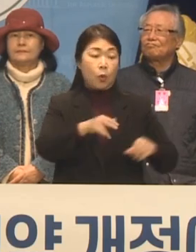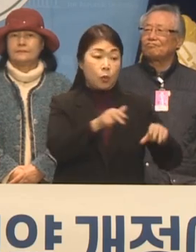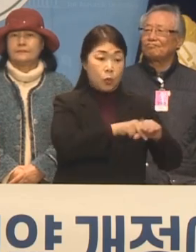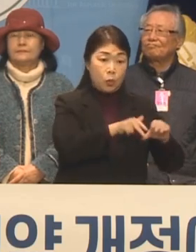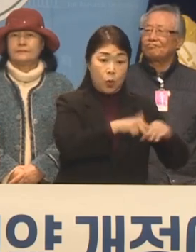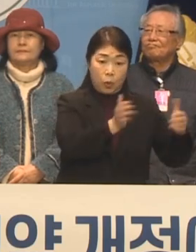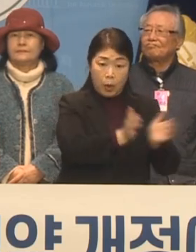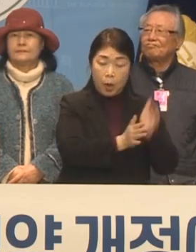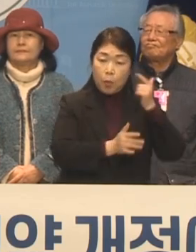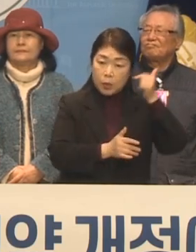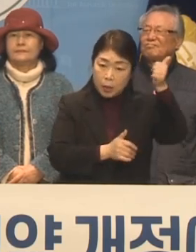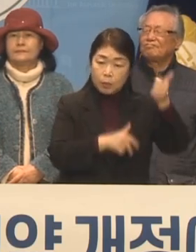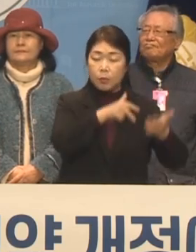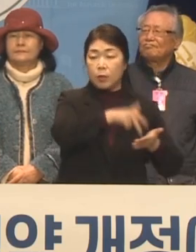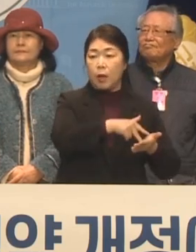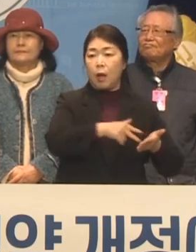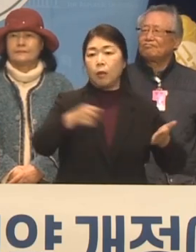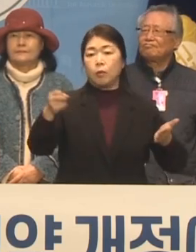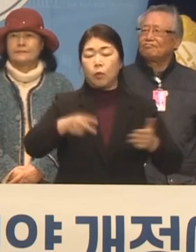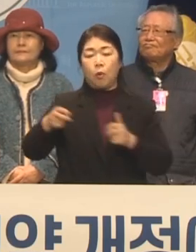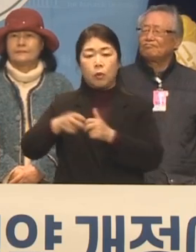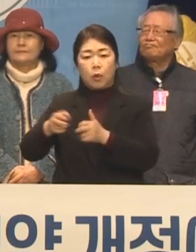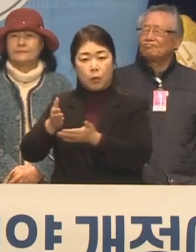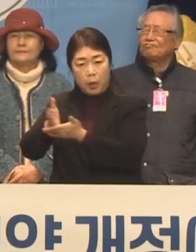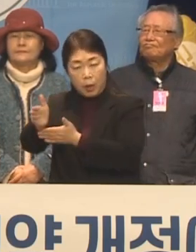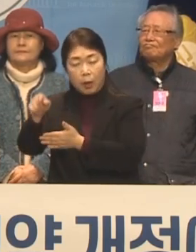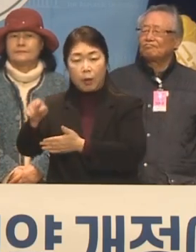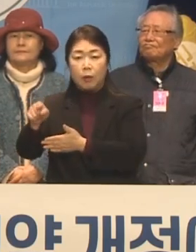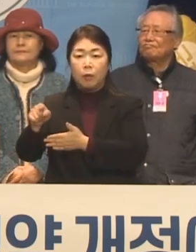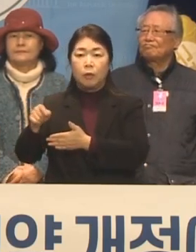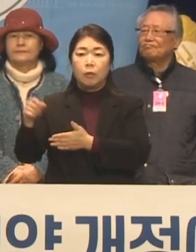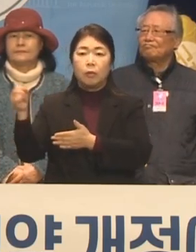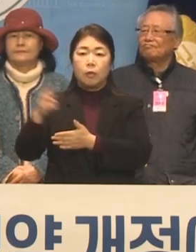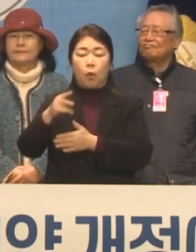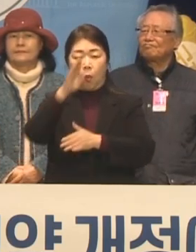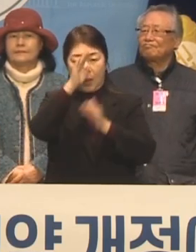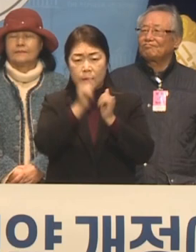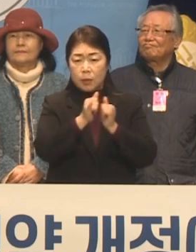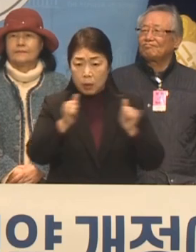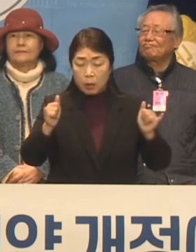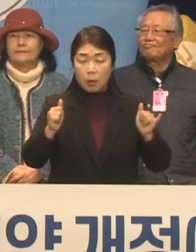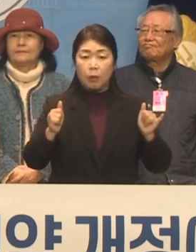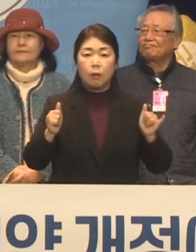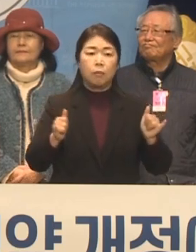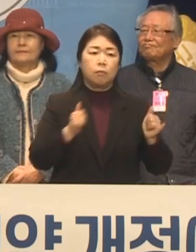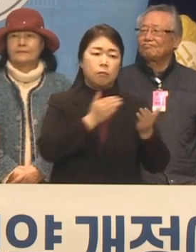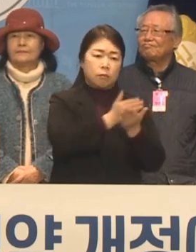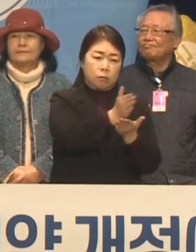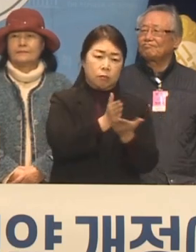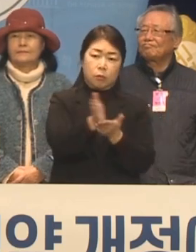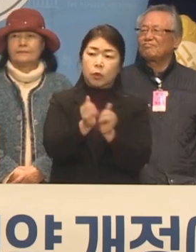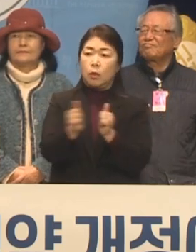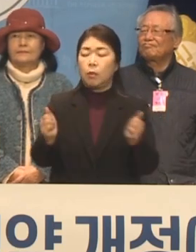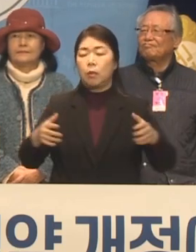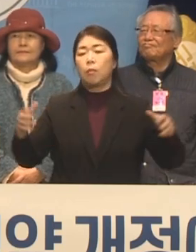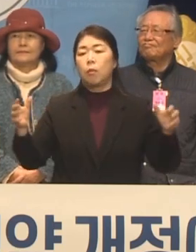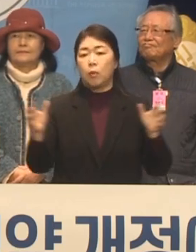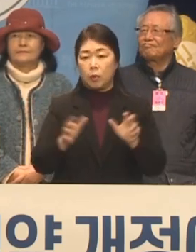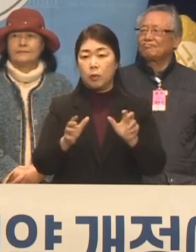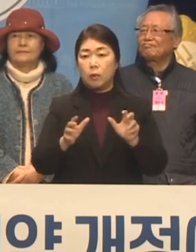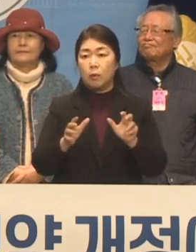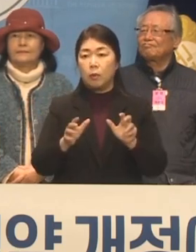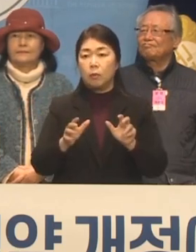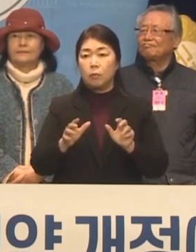계신 목사님들, 또 의료계, 또 환자, 이런 분들이 함께 모여서 하는